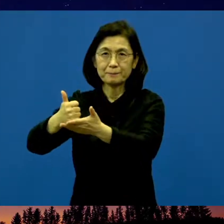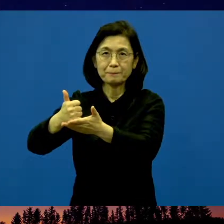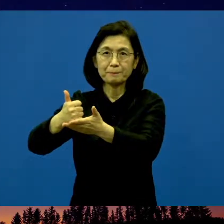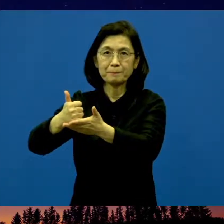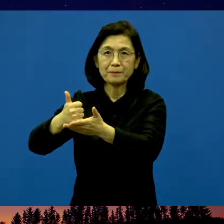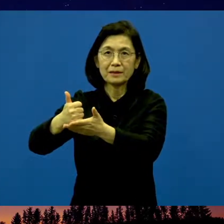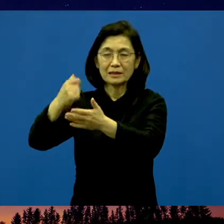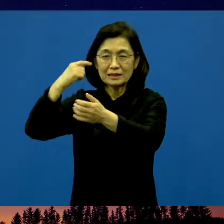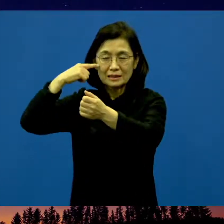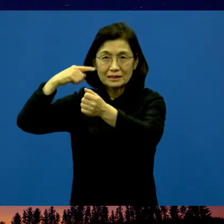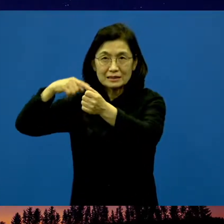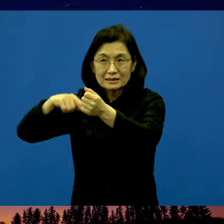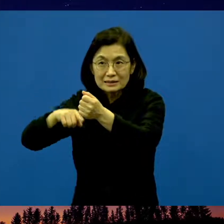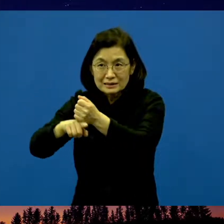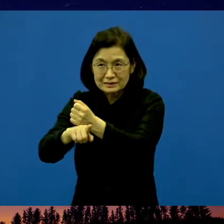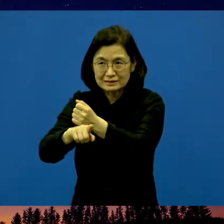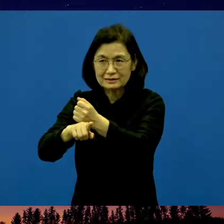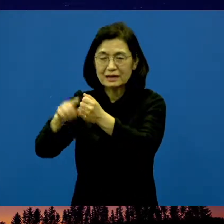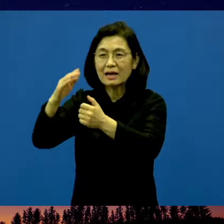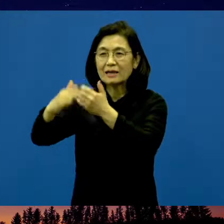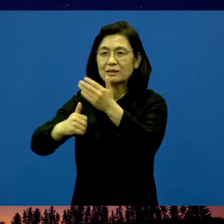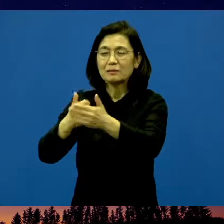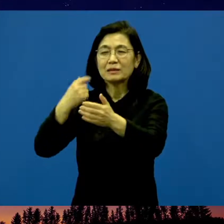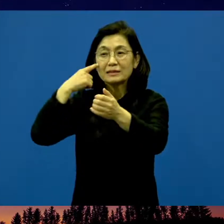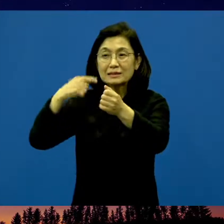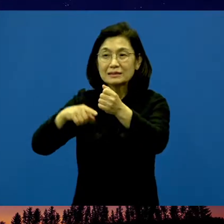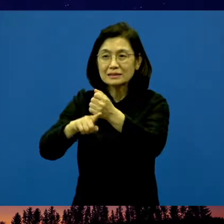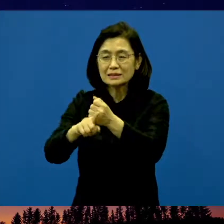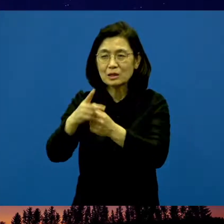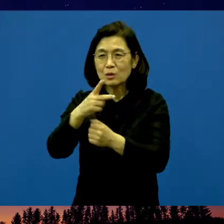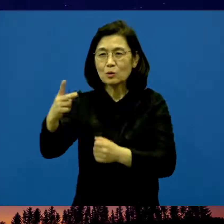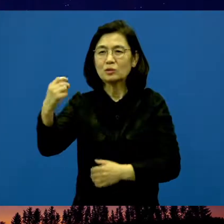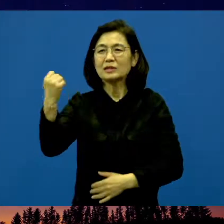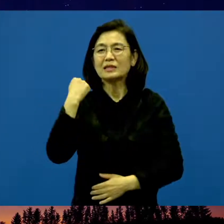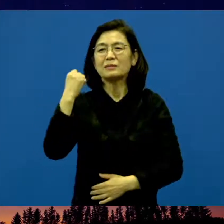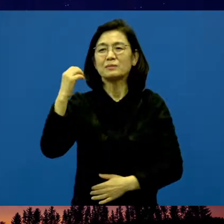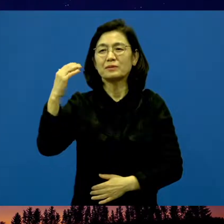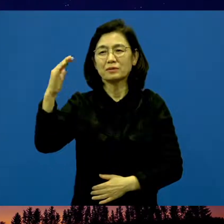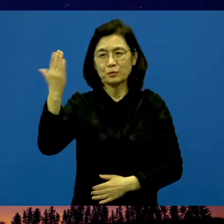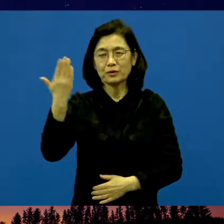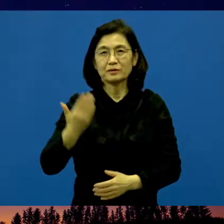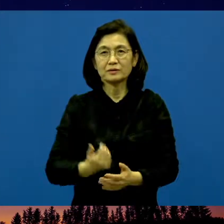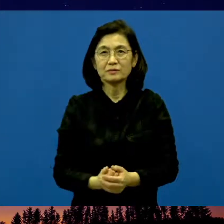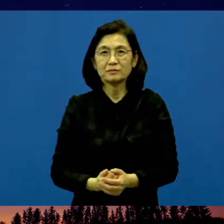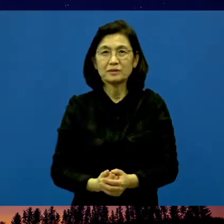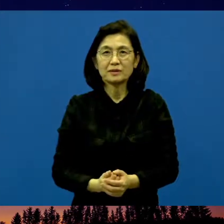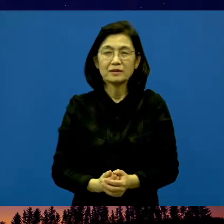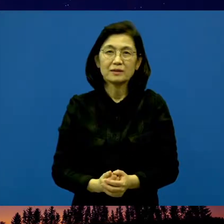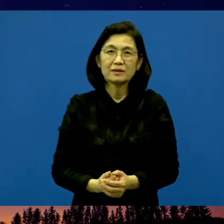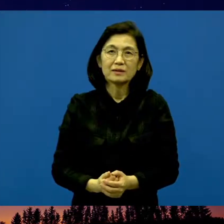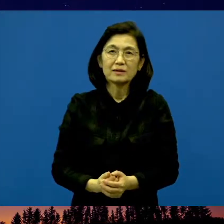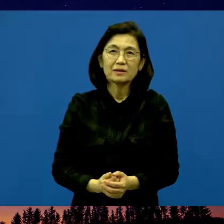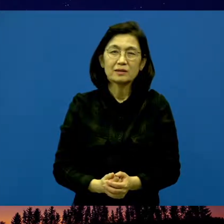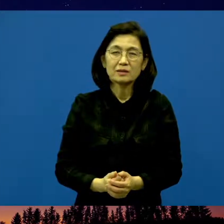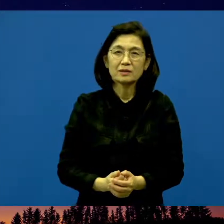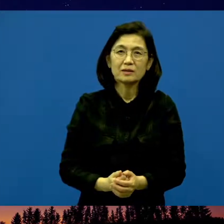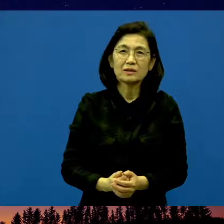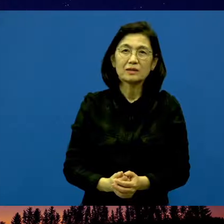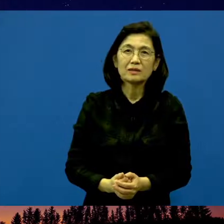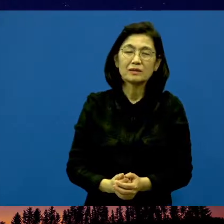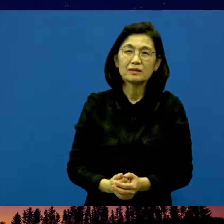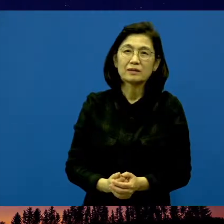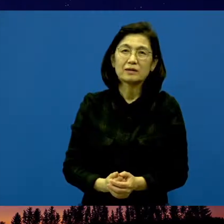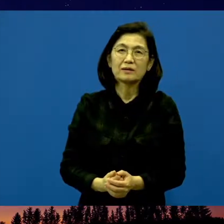인생을 끌어가시는 힘이었어요. 여러분, 예수님처럼 우리도 우리 안에 주신 그 생각이